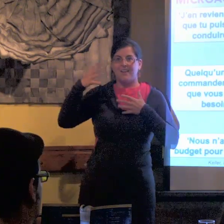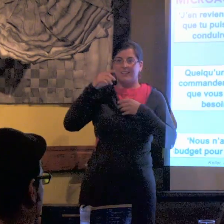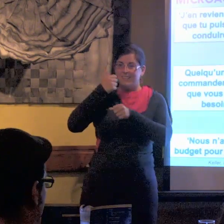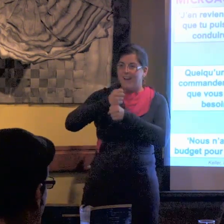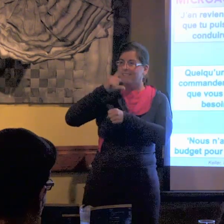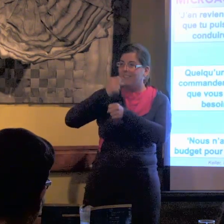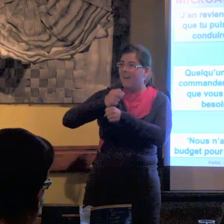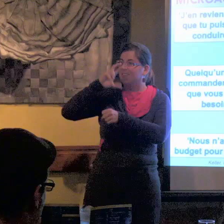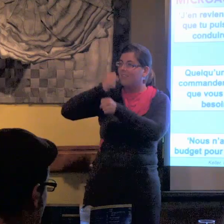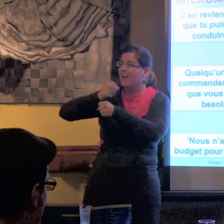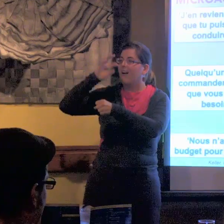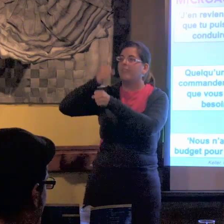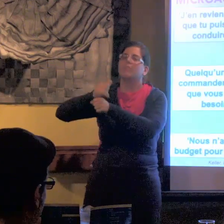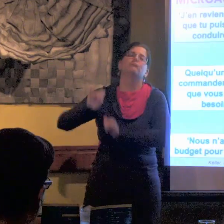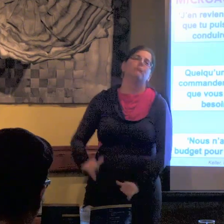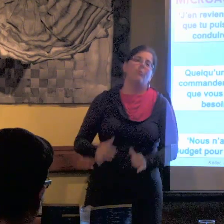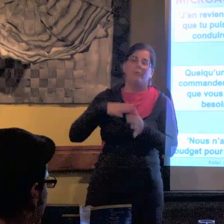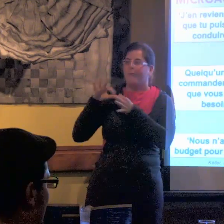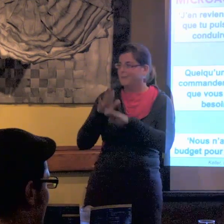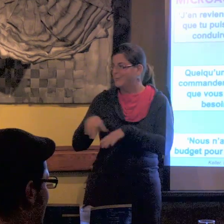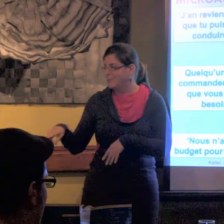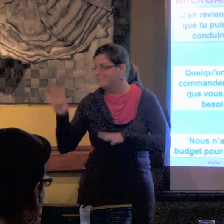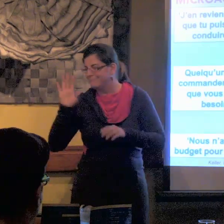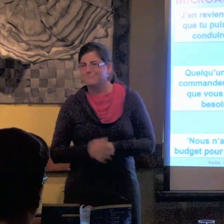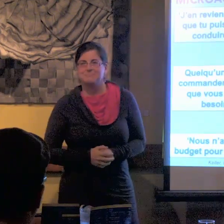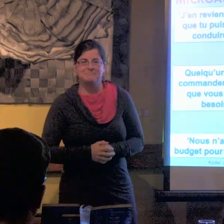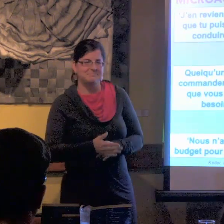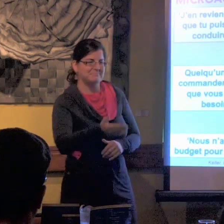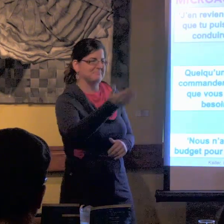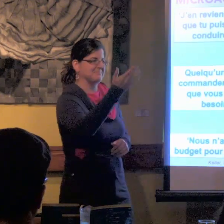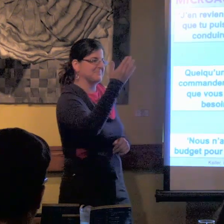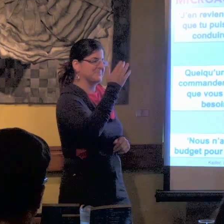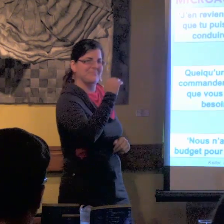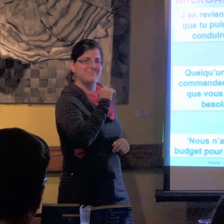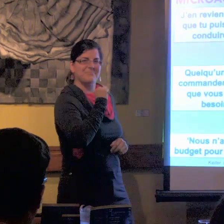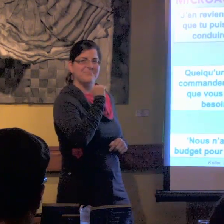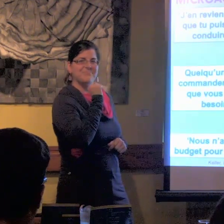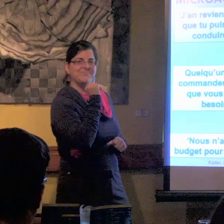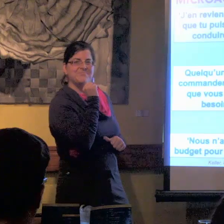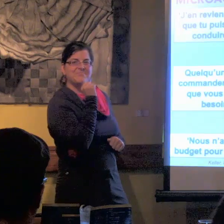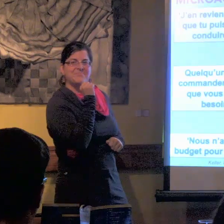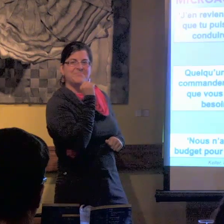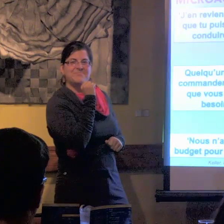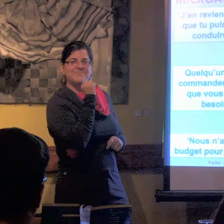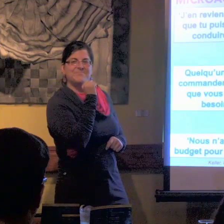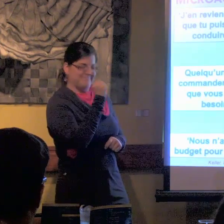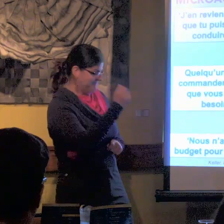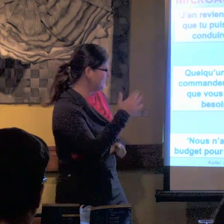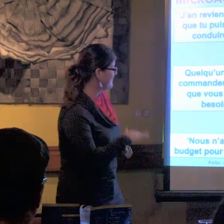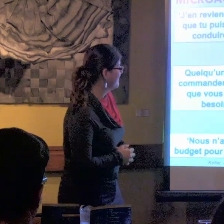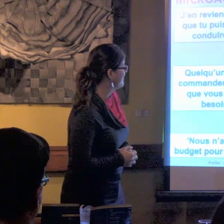quelque chose qui s'accumule au fil du temps, pour à peu près 10, 20, 30, 40 ans, et on en revient toujours aux mêmes micro-agressions qui se vivent au quotidien.